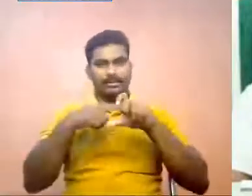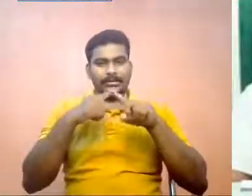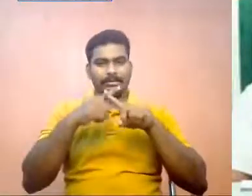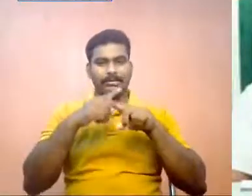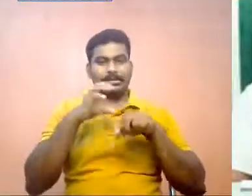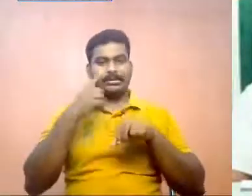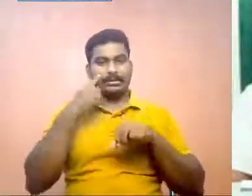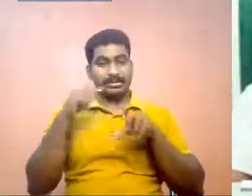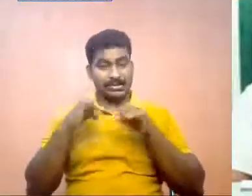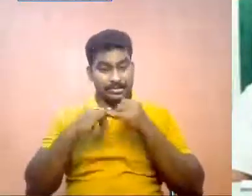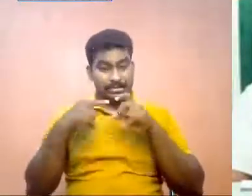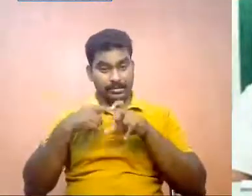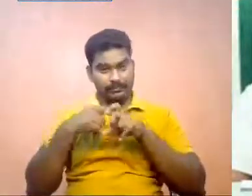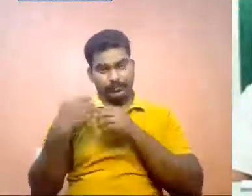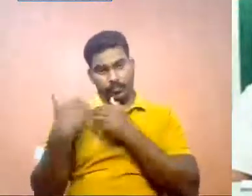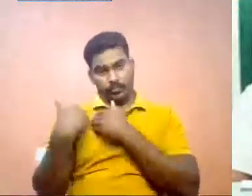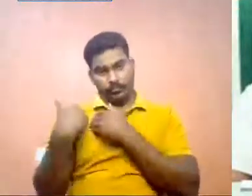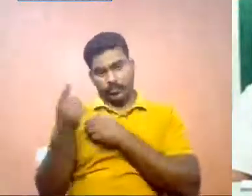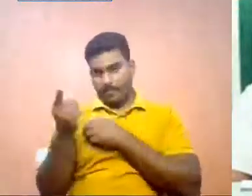അതോടൊപ്പം